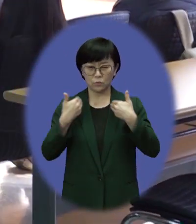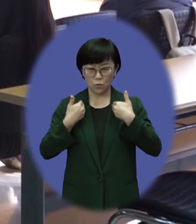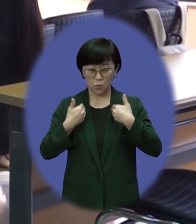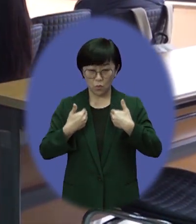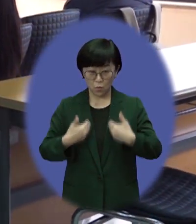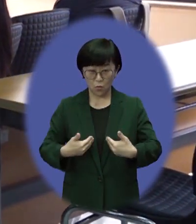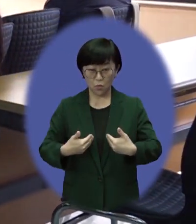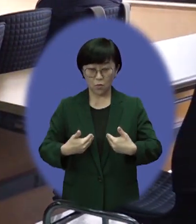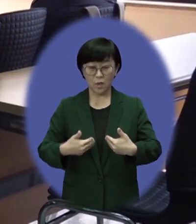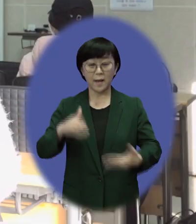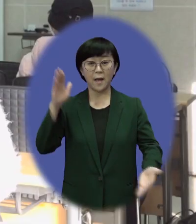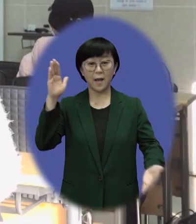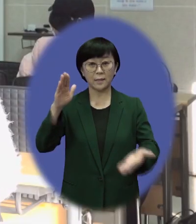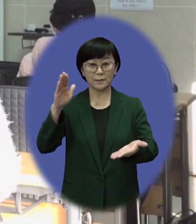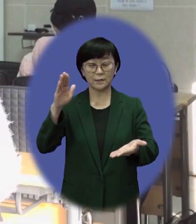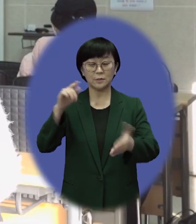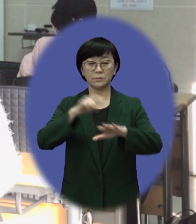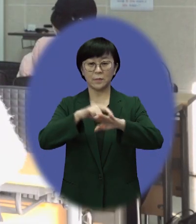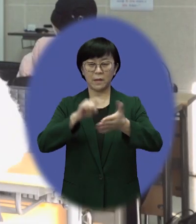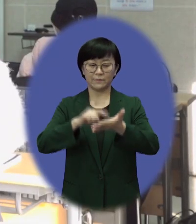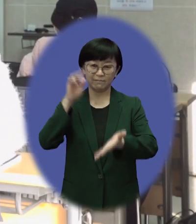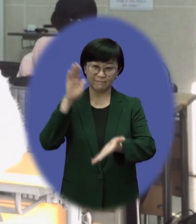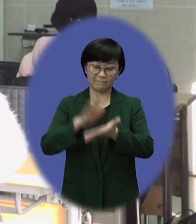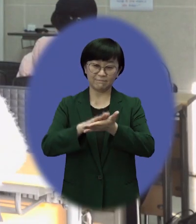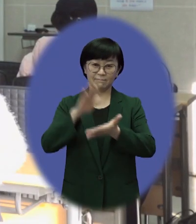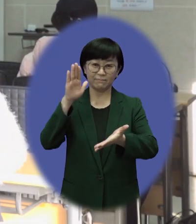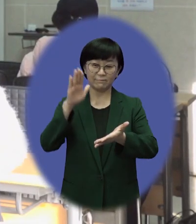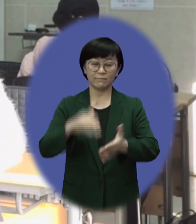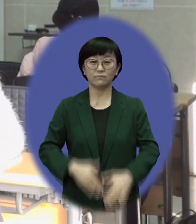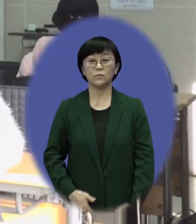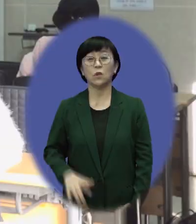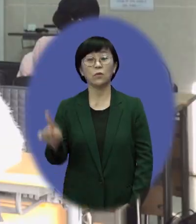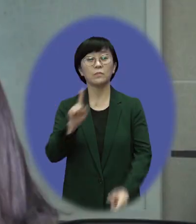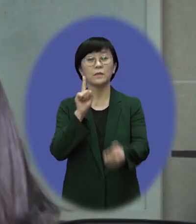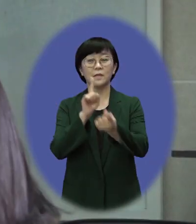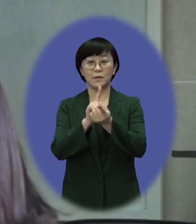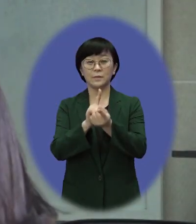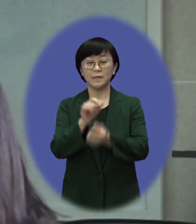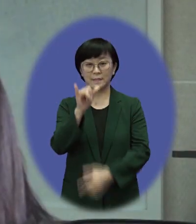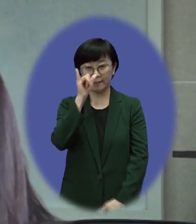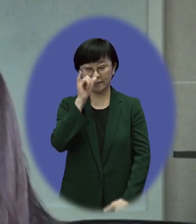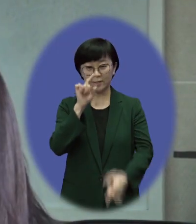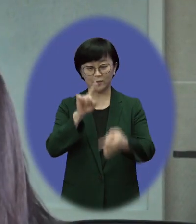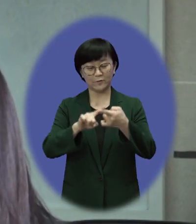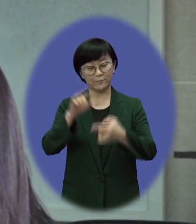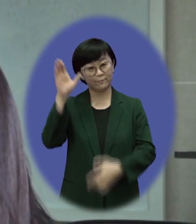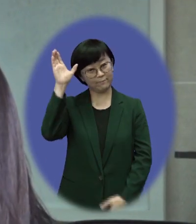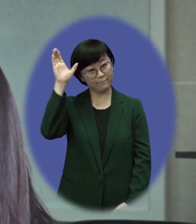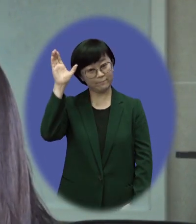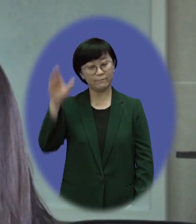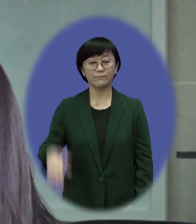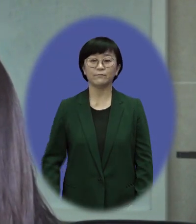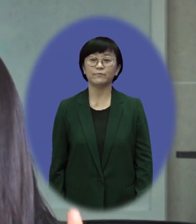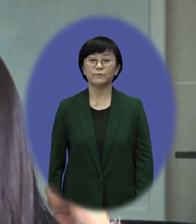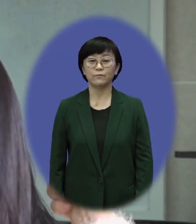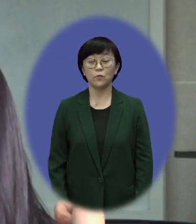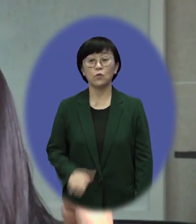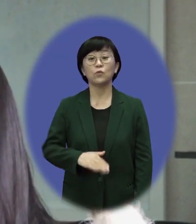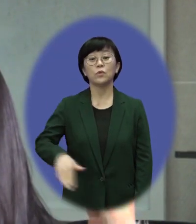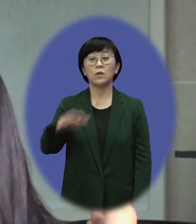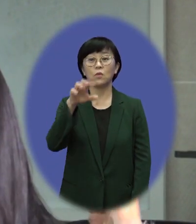어느 교실보다 조용하지만 학생들의 열기는 누구보다 뜨겁습니다. 어떤 만남이 우리를 기다리고 있을지